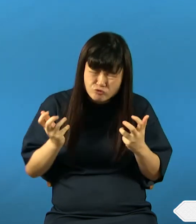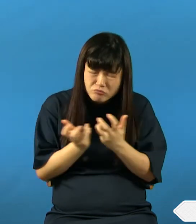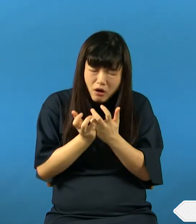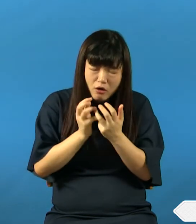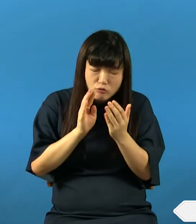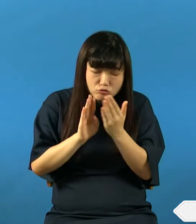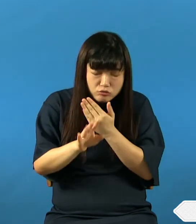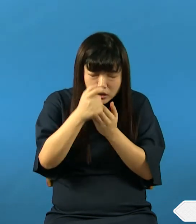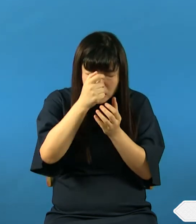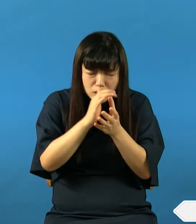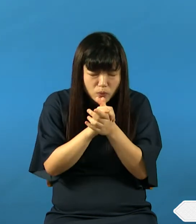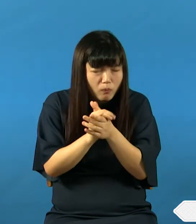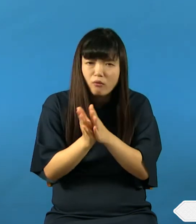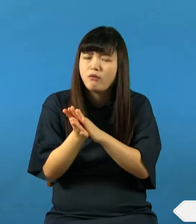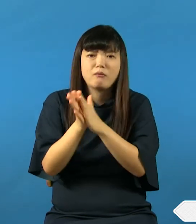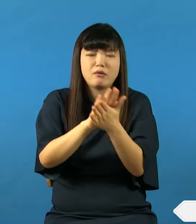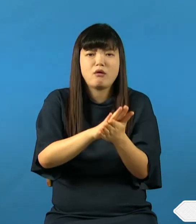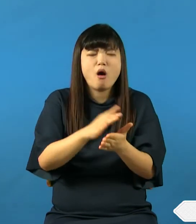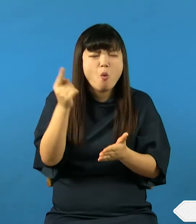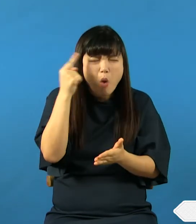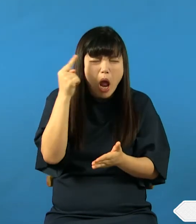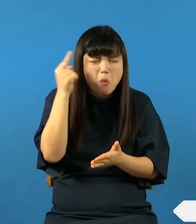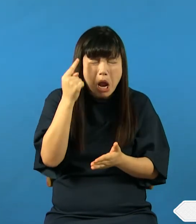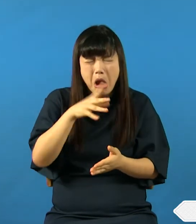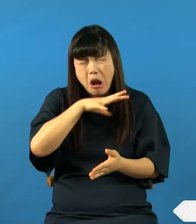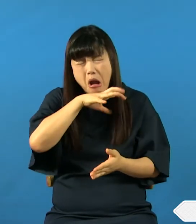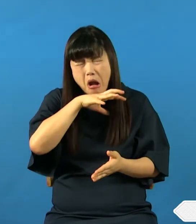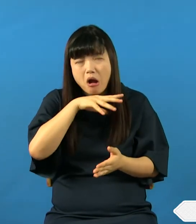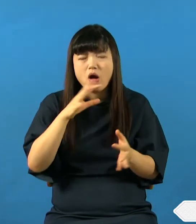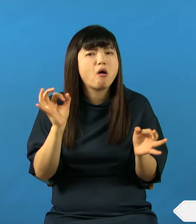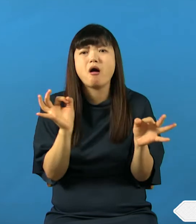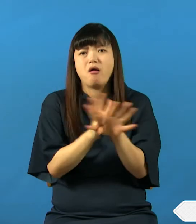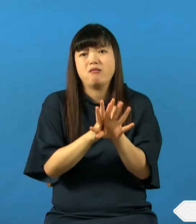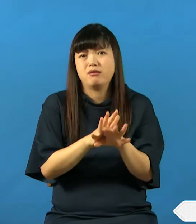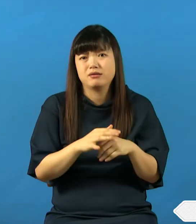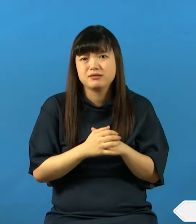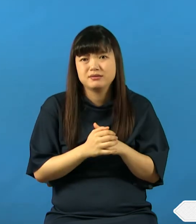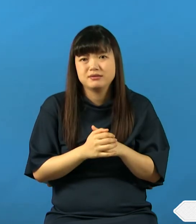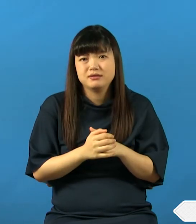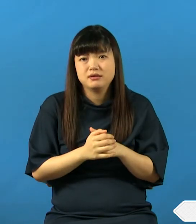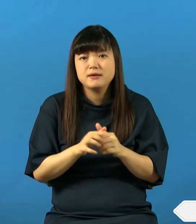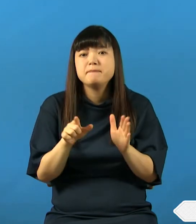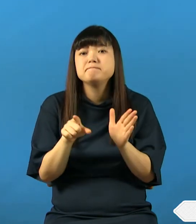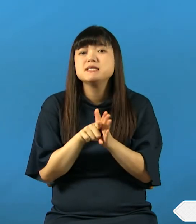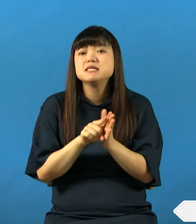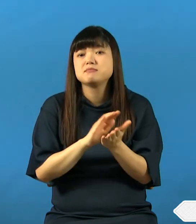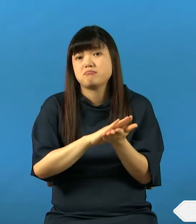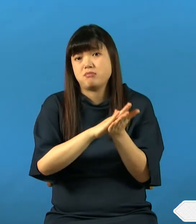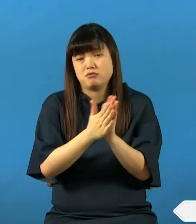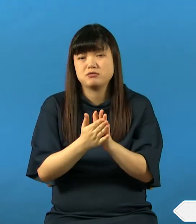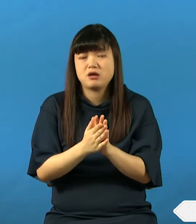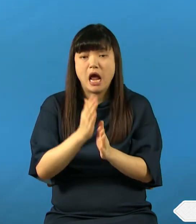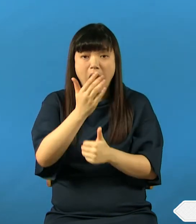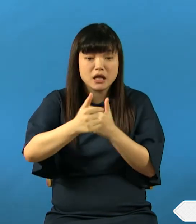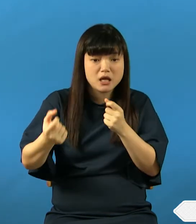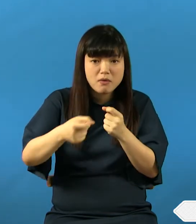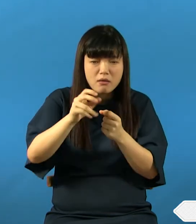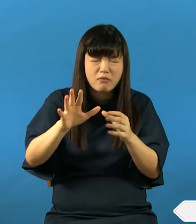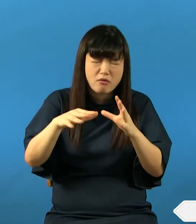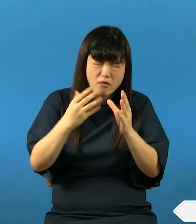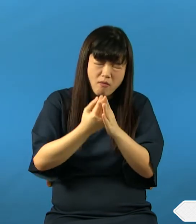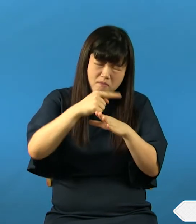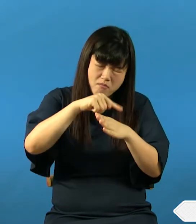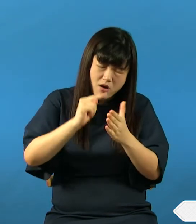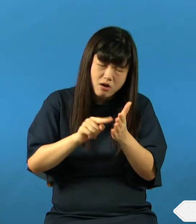성령 충만하니까 기도가 달라져 버리고 왜 소리가 그냥 싹 사라져 버리고 믿음이 달라졌습니다.